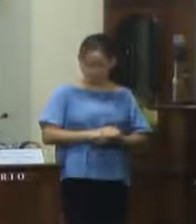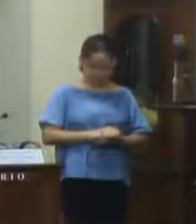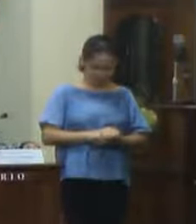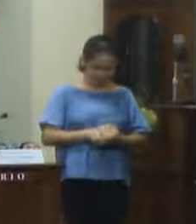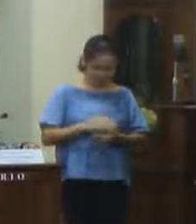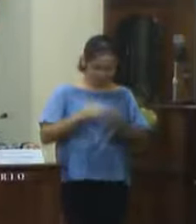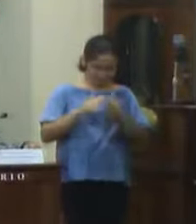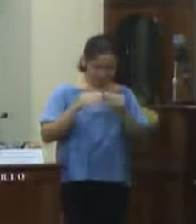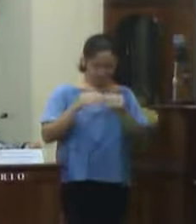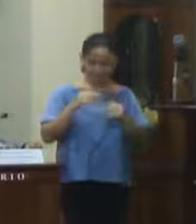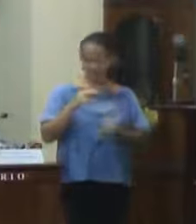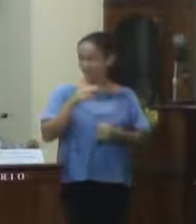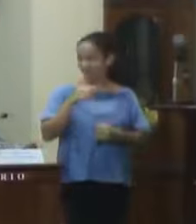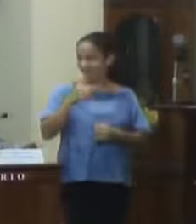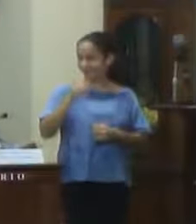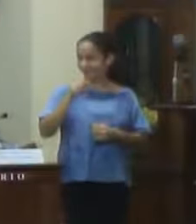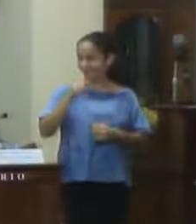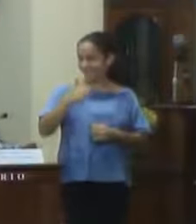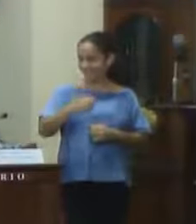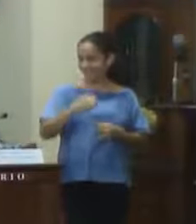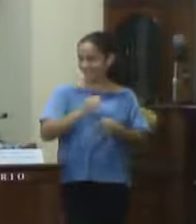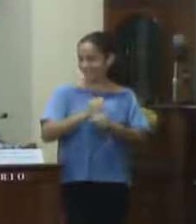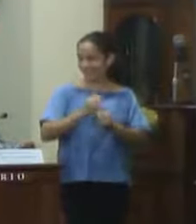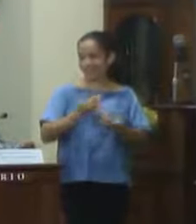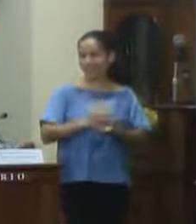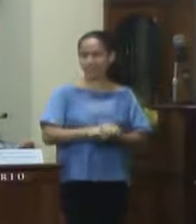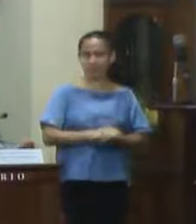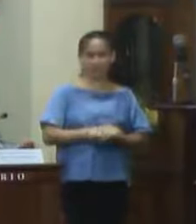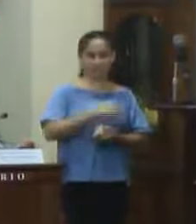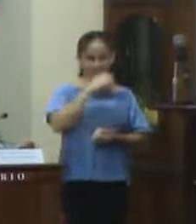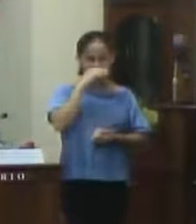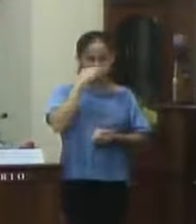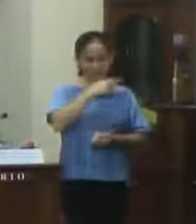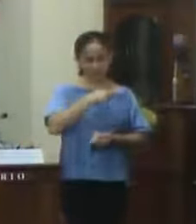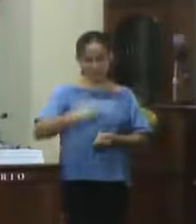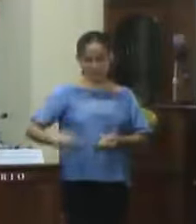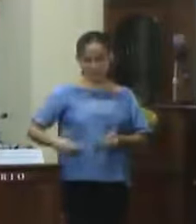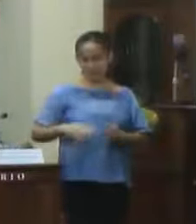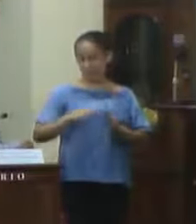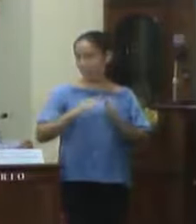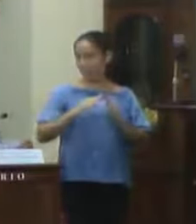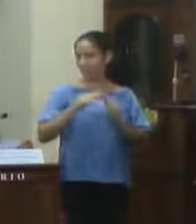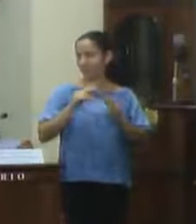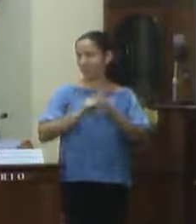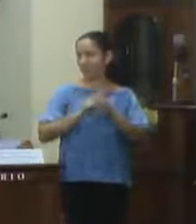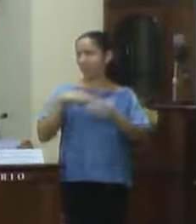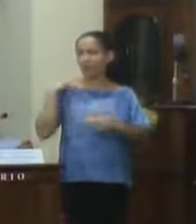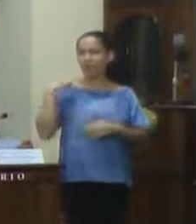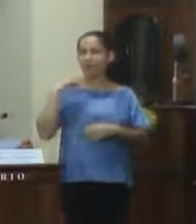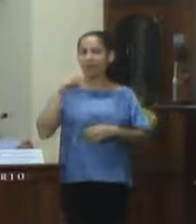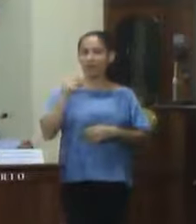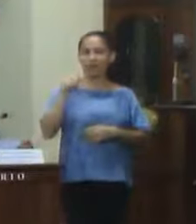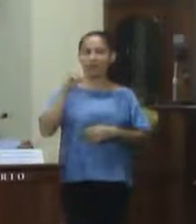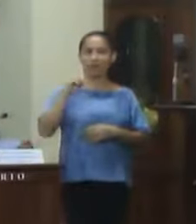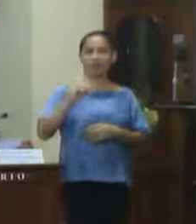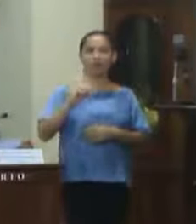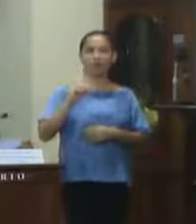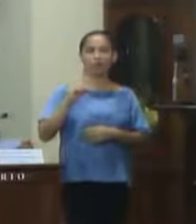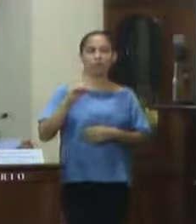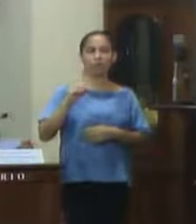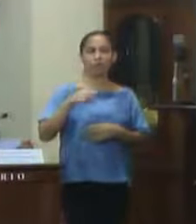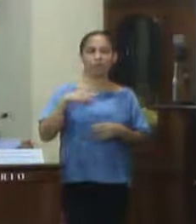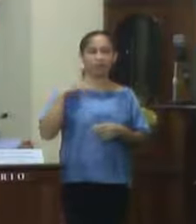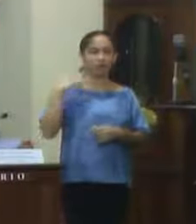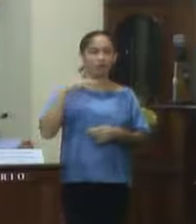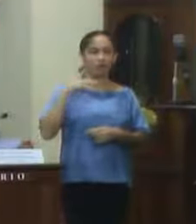2018. Requerimento número 181 de 2018. Excelentíssimo senhor presidente da Câmara Municipal de Valença, vereador Saulo Correia. O vereador Paulo